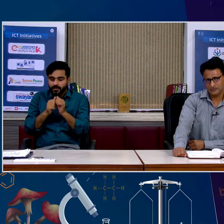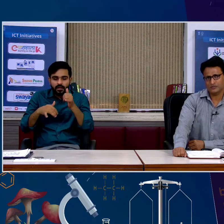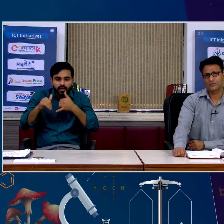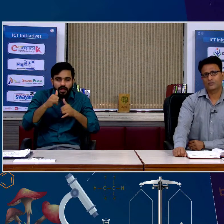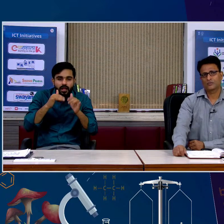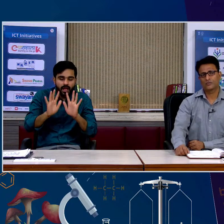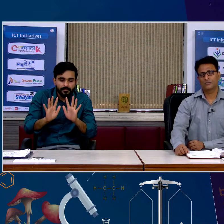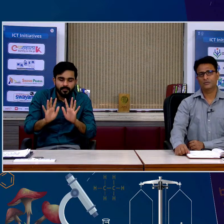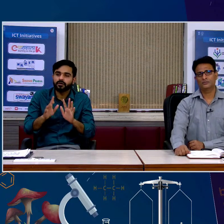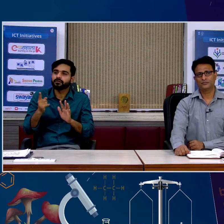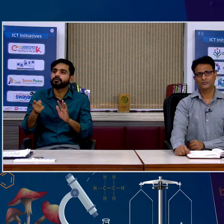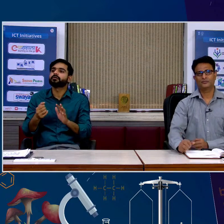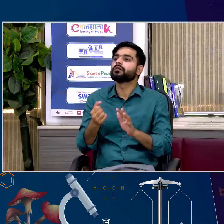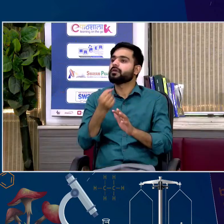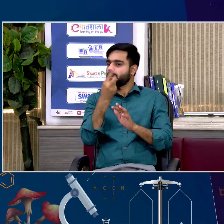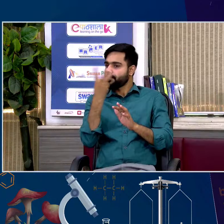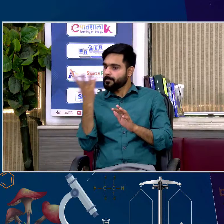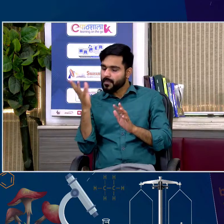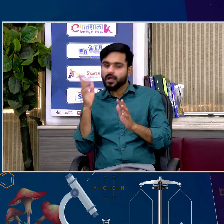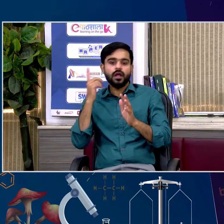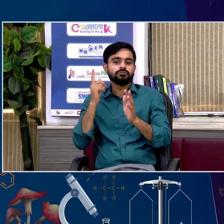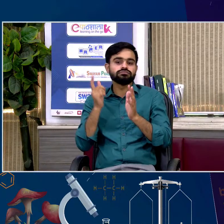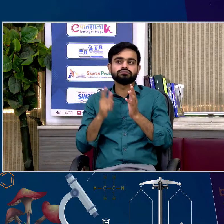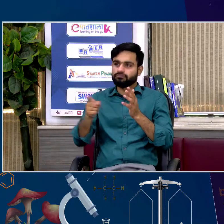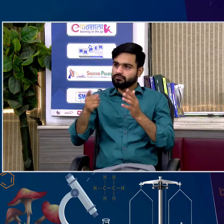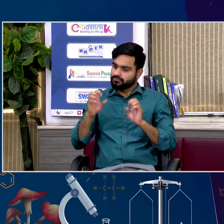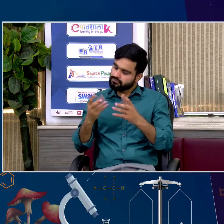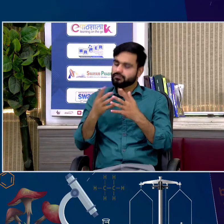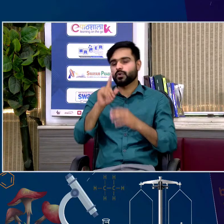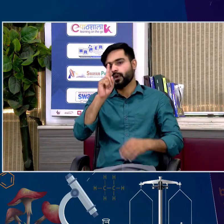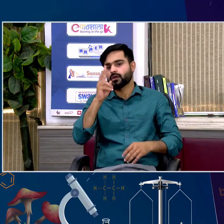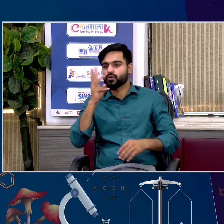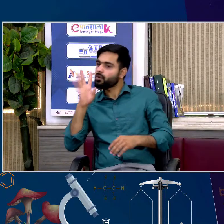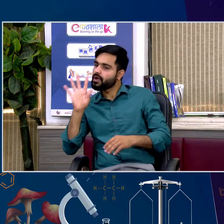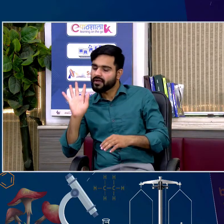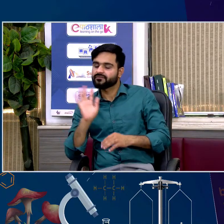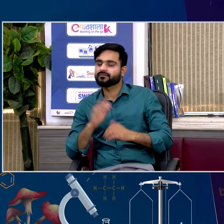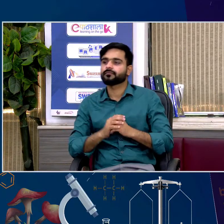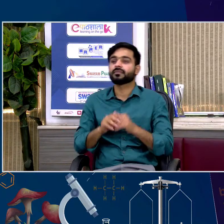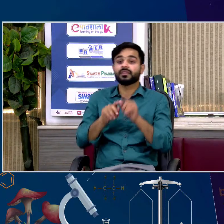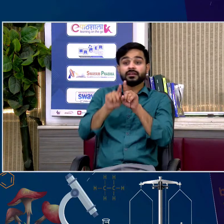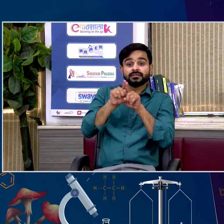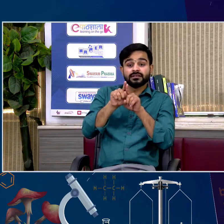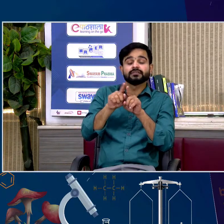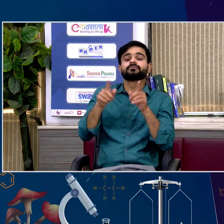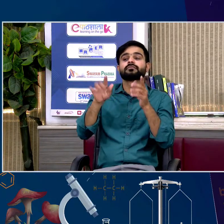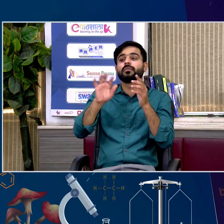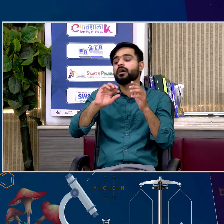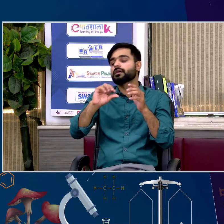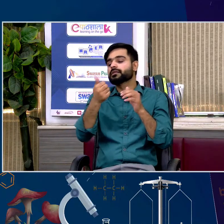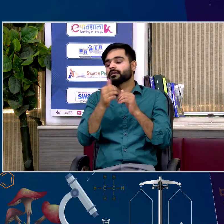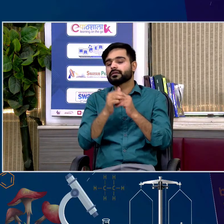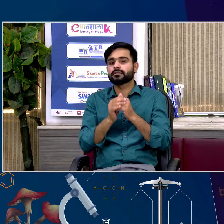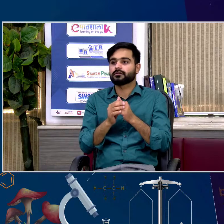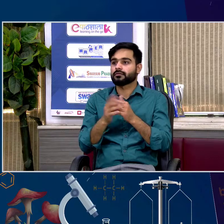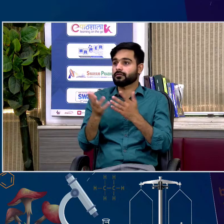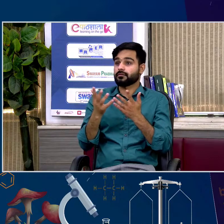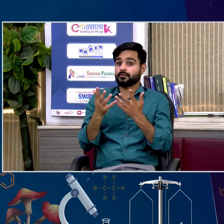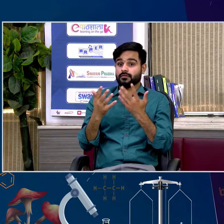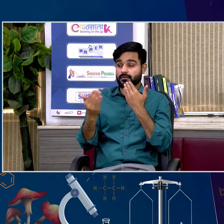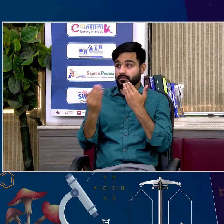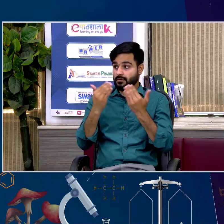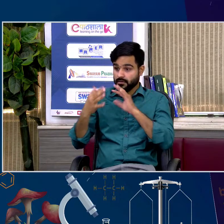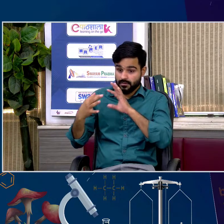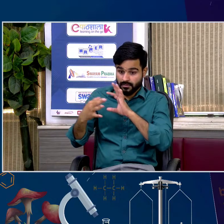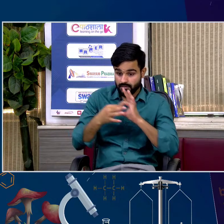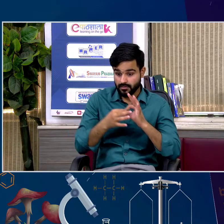पसंद है, तो आप बीट्स दे सकते हैं बच्चे को कि चलो हम काउंटिंग करेंगे, ठीक है? वैसे ही अगर आप इवेपोरेशन के बारे में